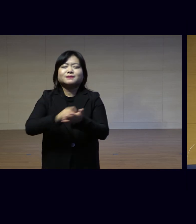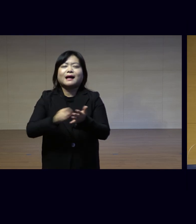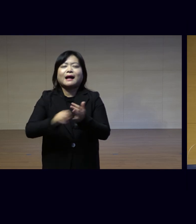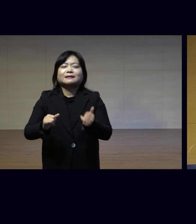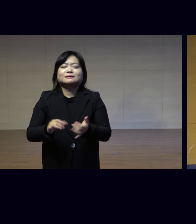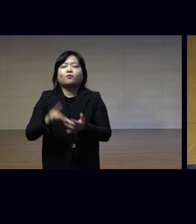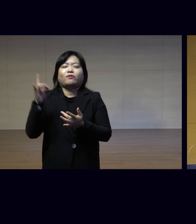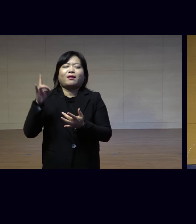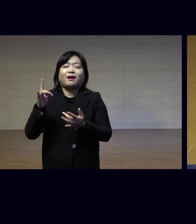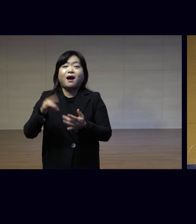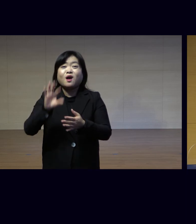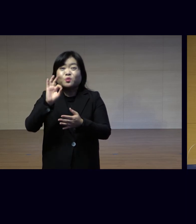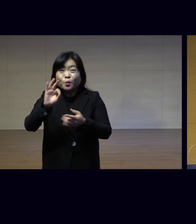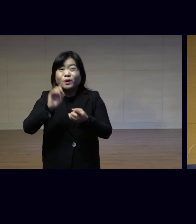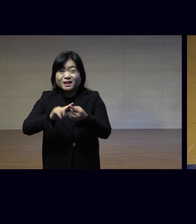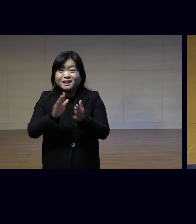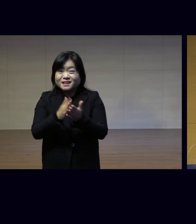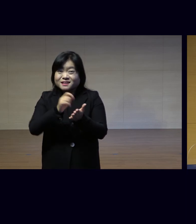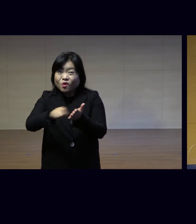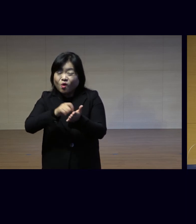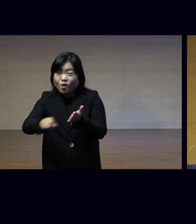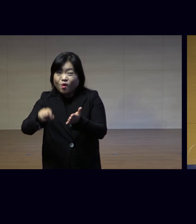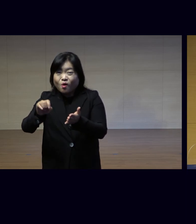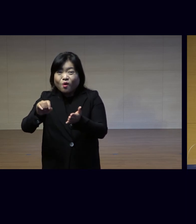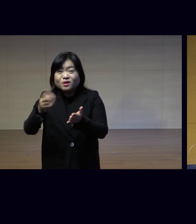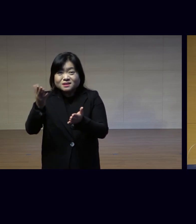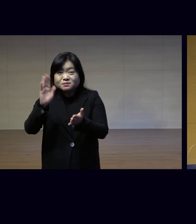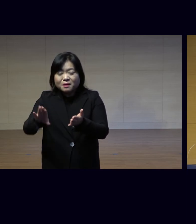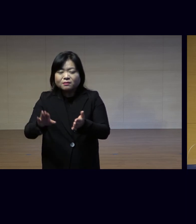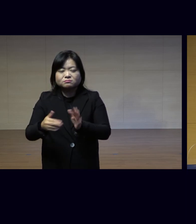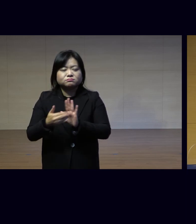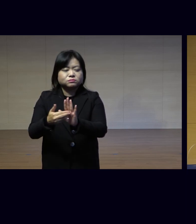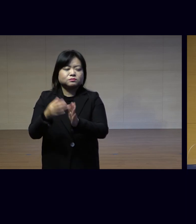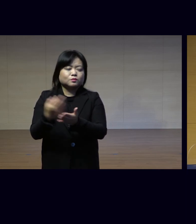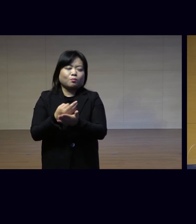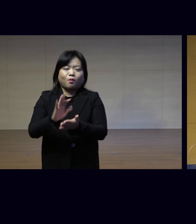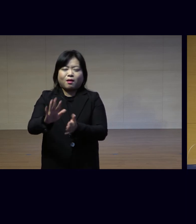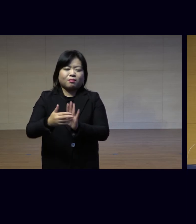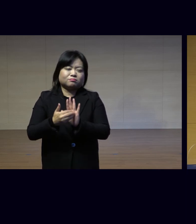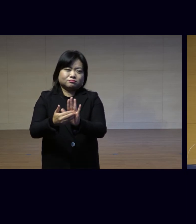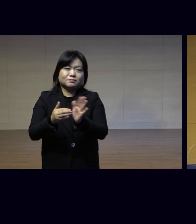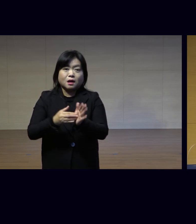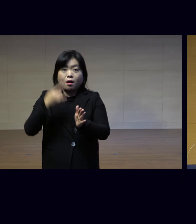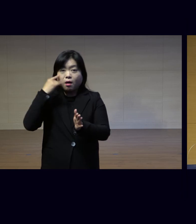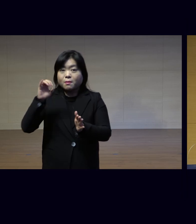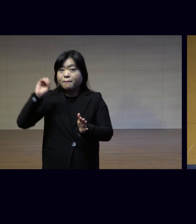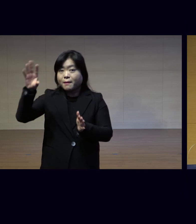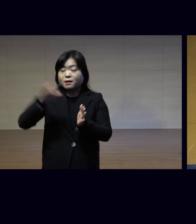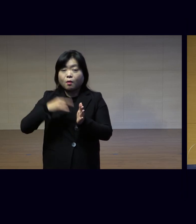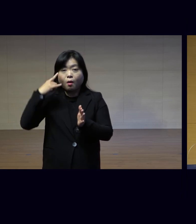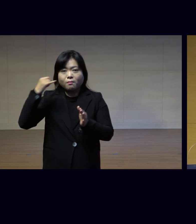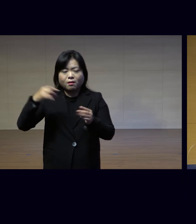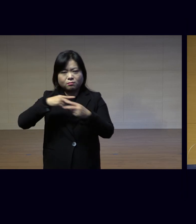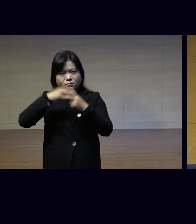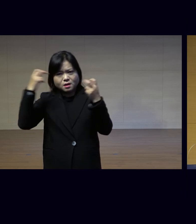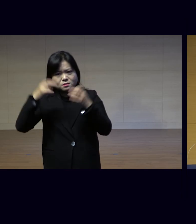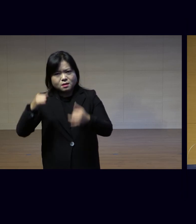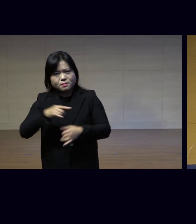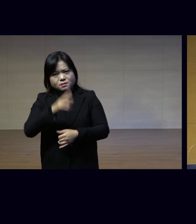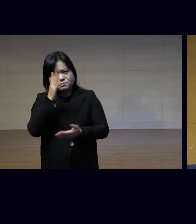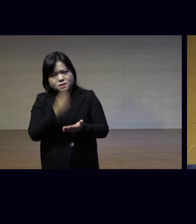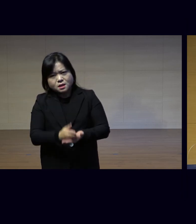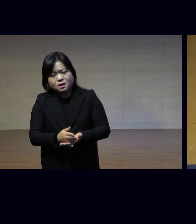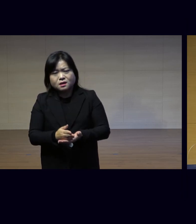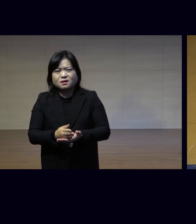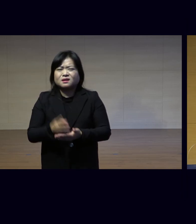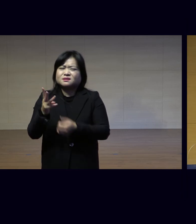선택했다. 그래서 이제 엄마한테 나 작가가 되겠다니까 엄마는 펄펄 뛰죠. 엄마가 굉장히 그런데 밝아요. 그래서 3년만